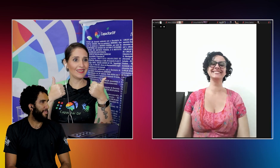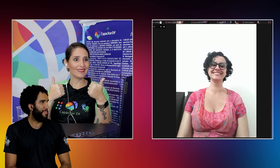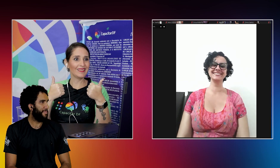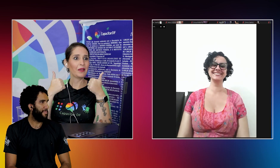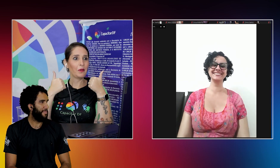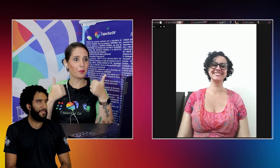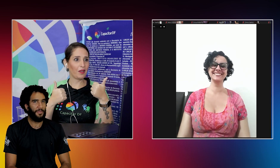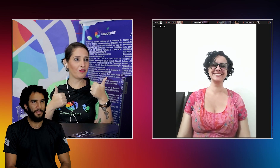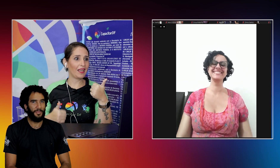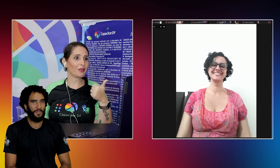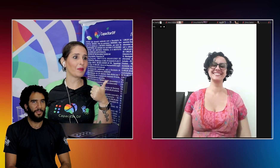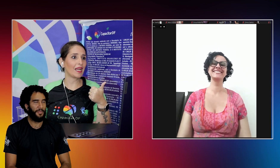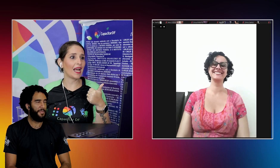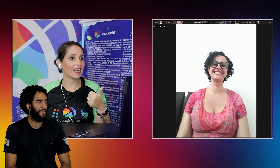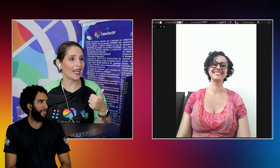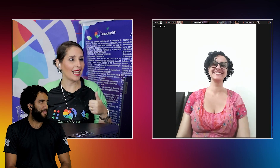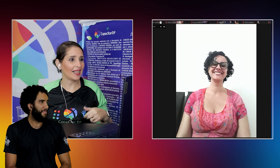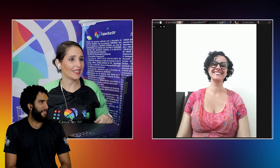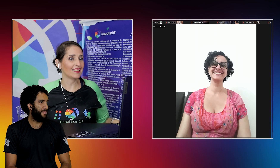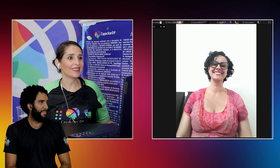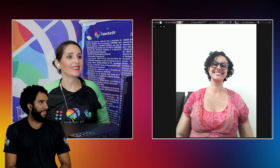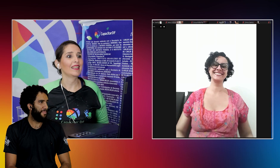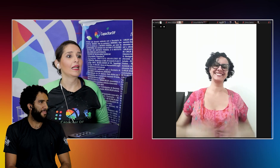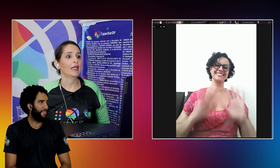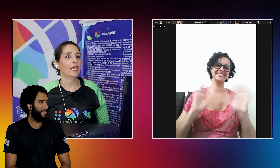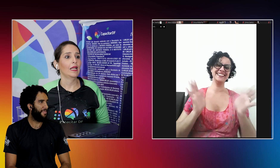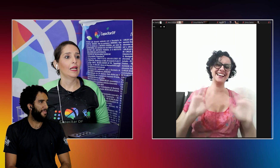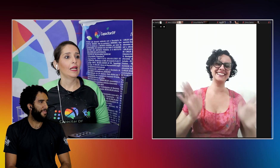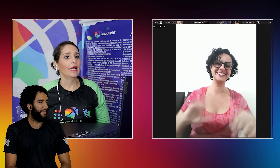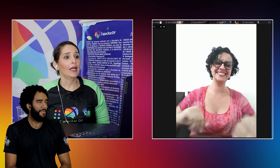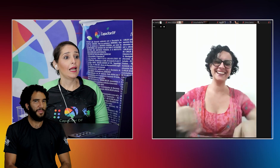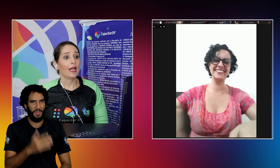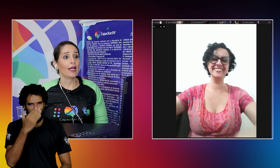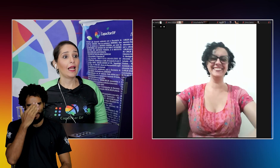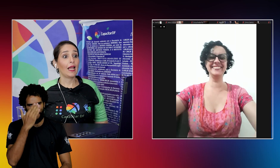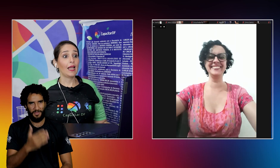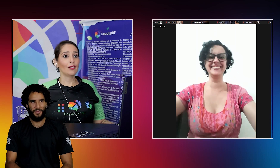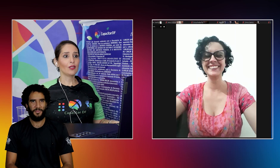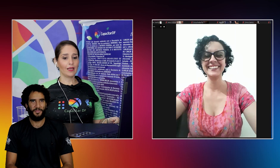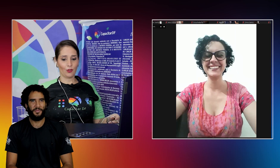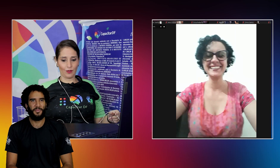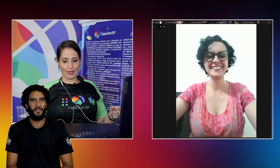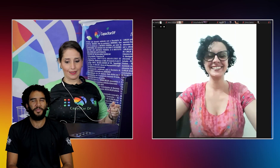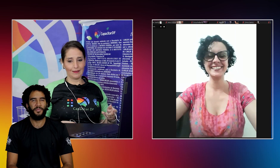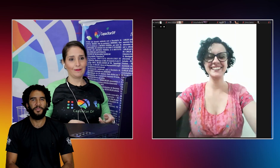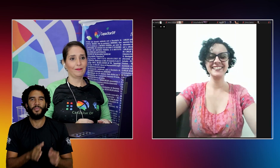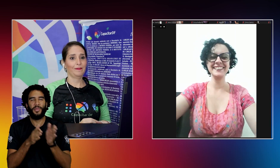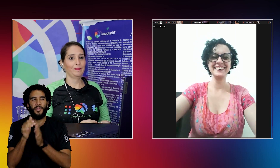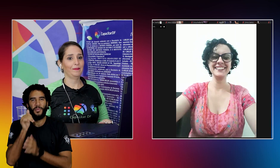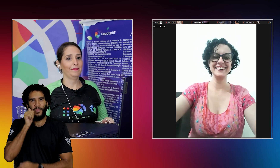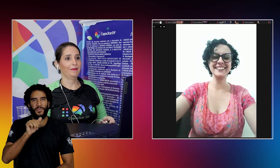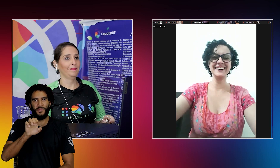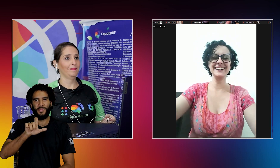Ok? Perfeito. Obrigada, Carla. Nada, tchau. Edileuza.